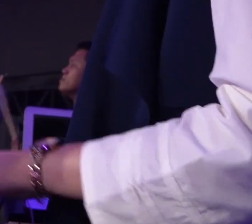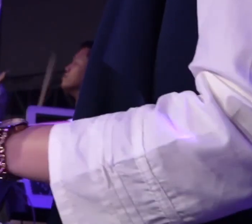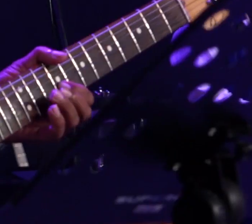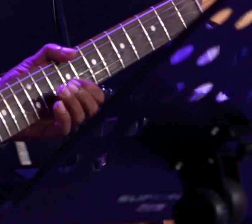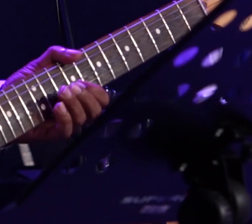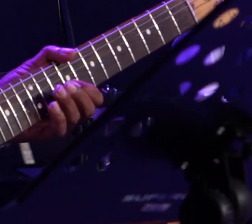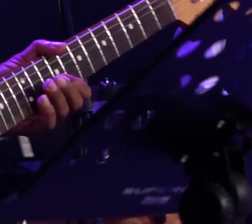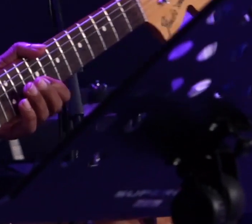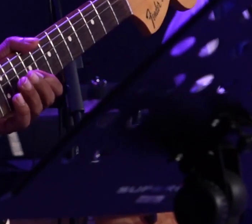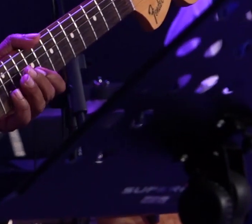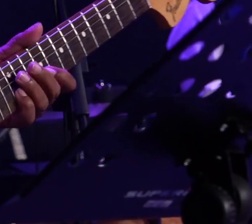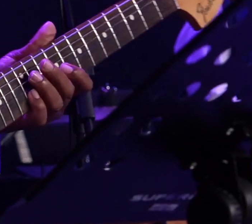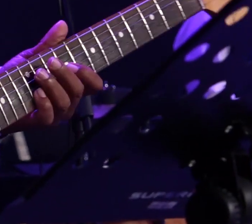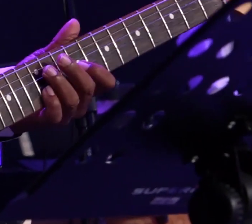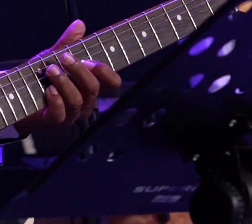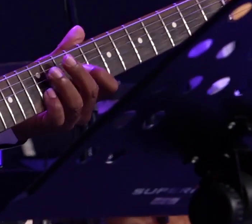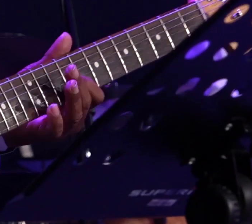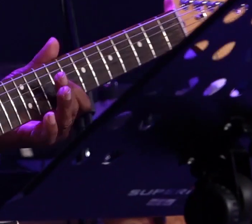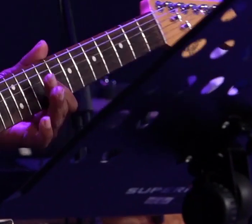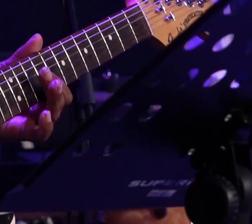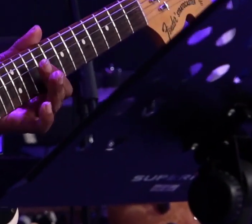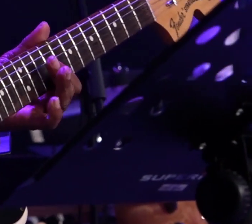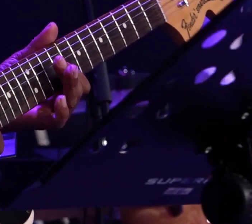pengharapan. Amin.